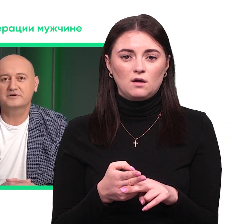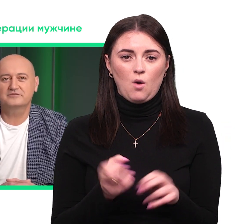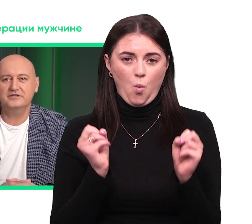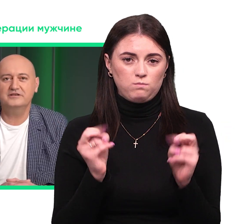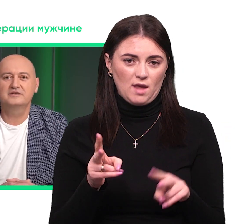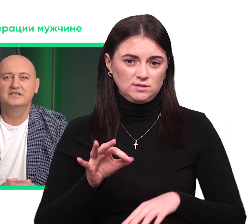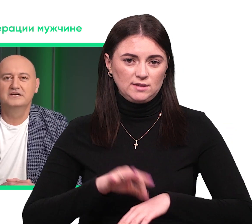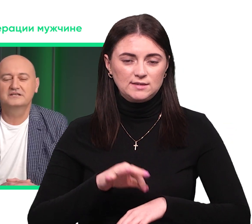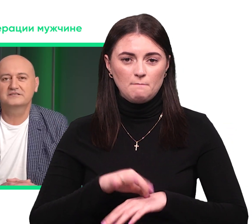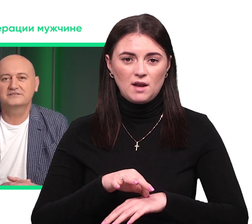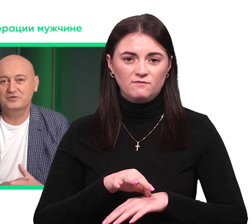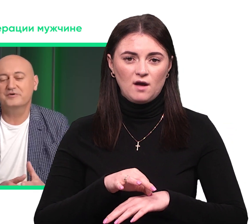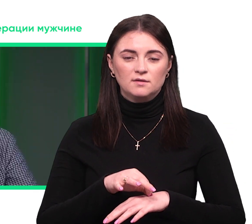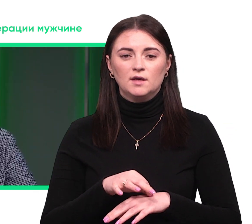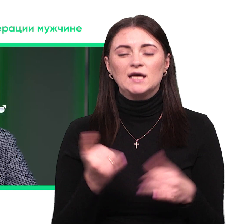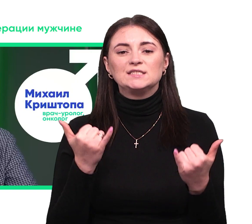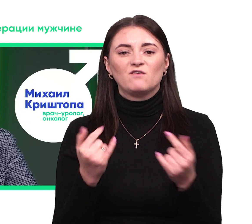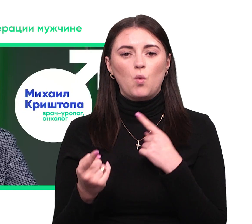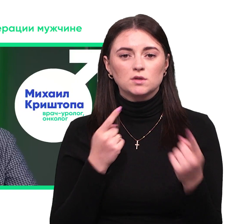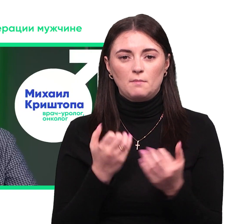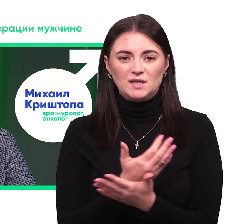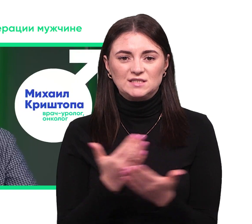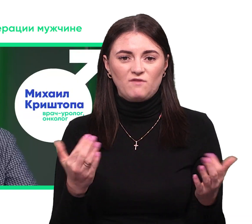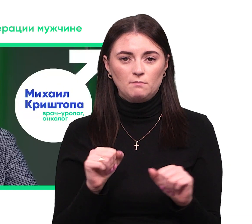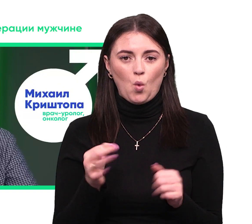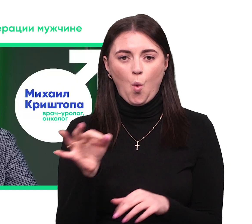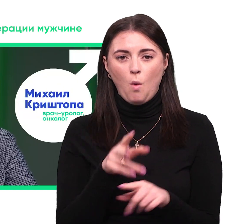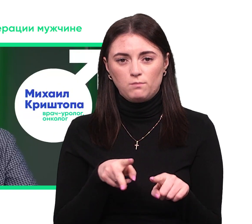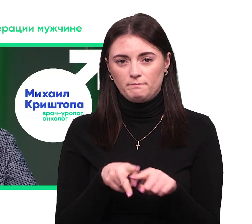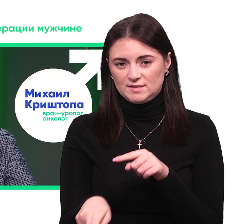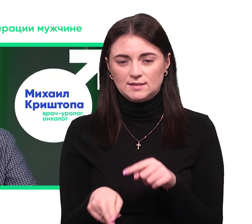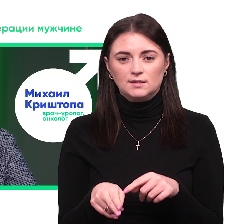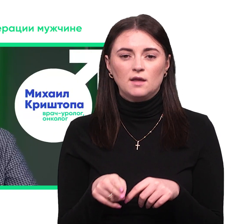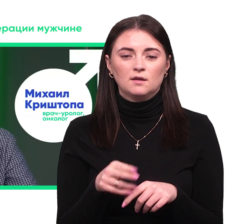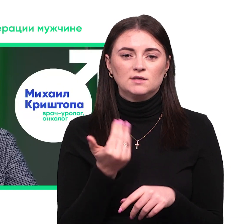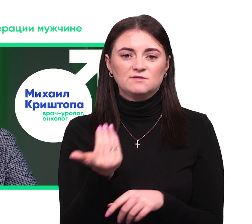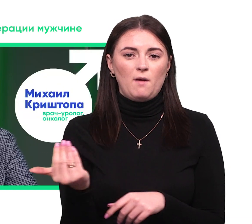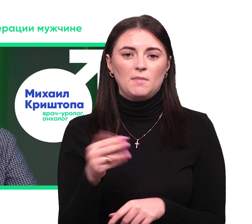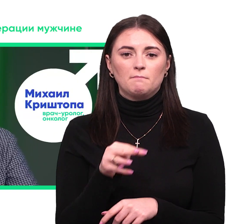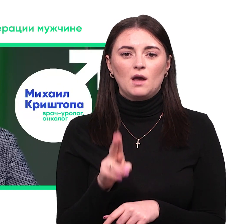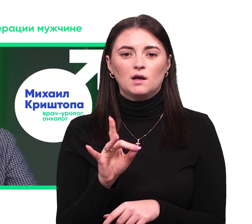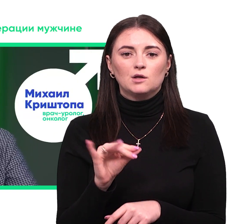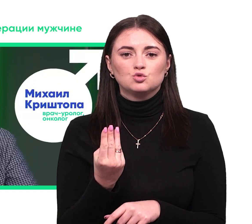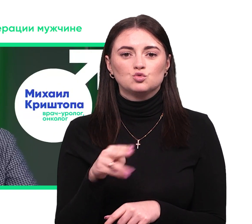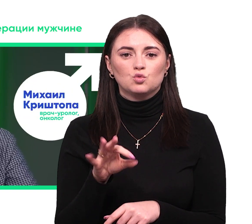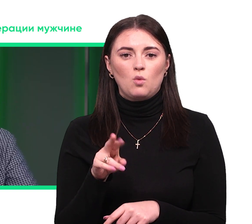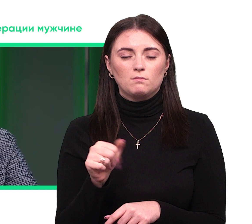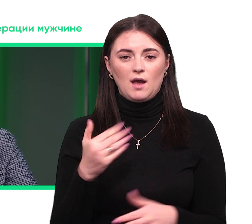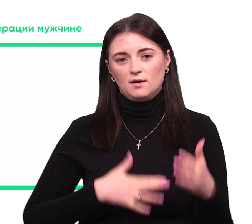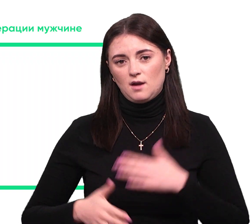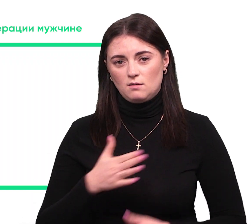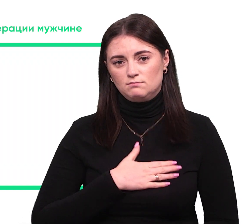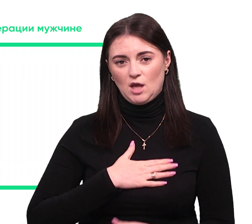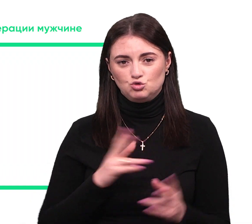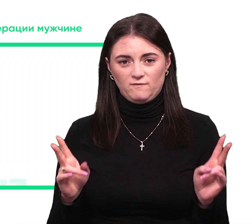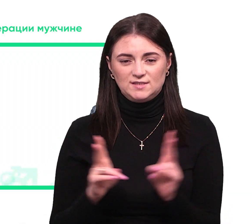опасных заболеваний. Сегодня поговорим с вами, друзья, об обрезании. С вами Михаил Криштопа. Рад нашей встрече.